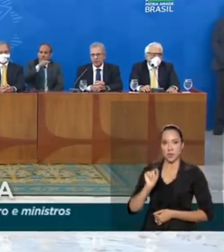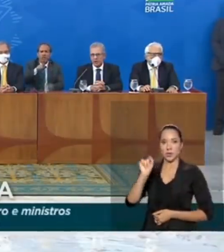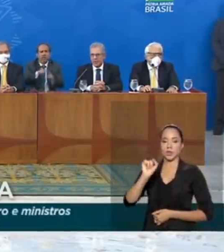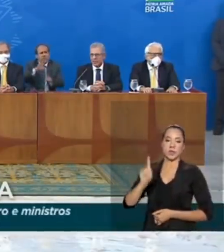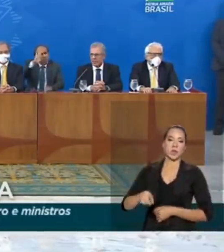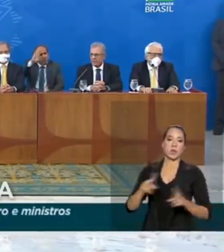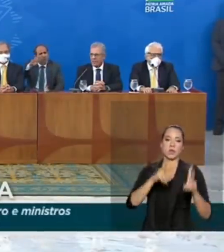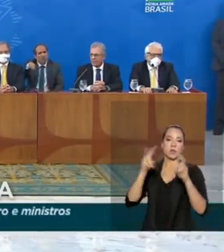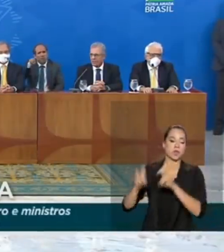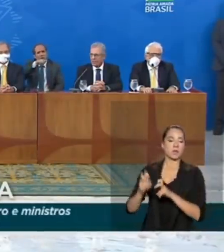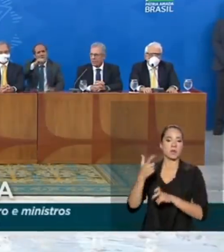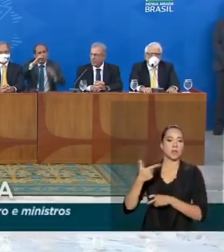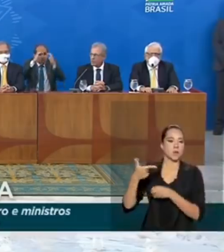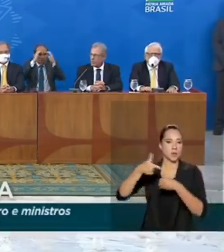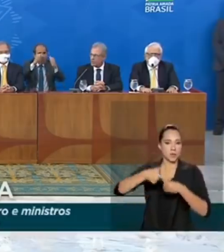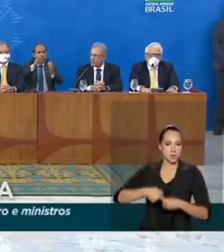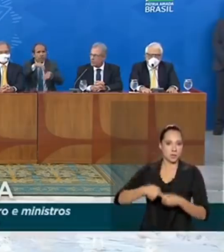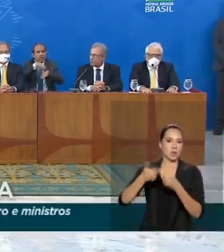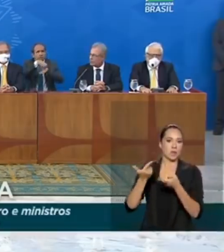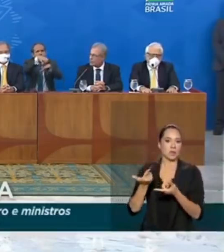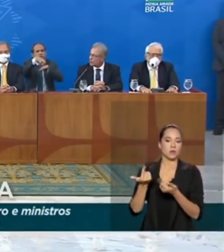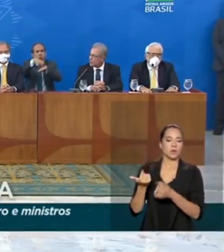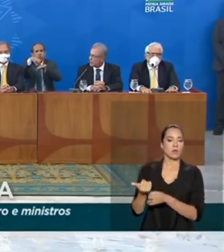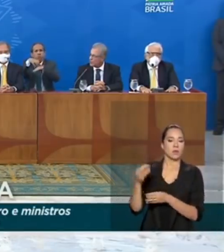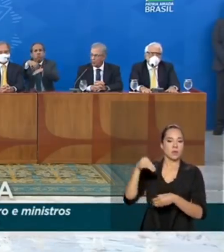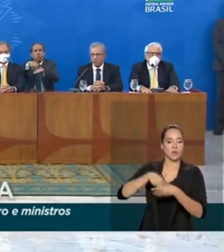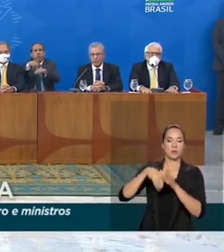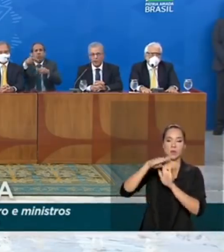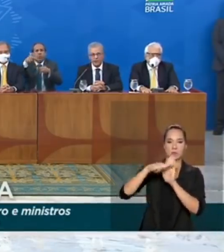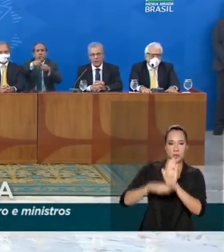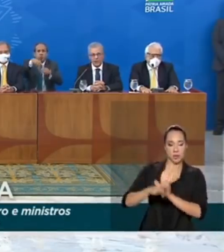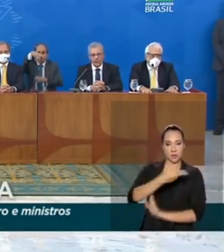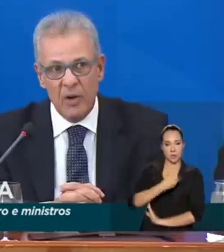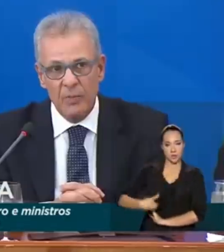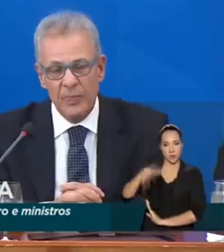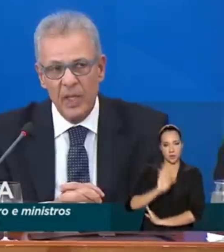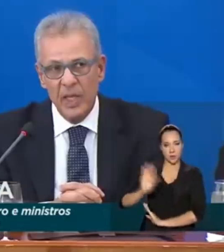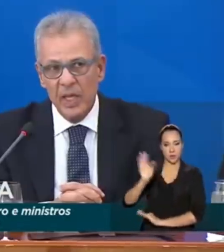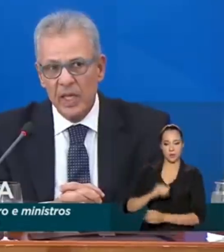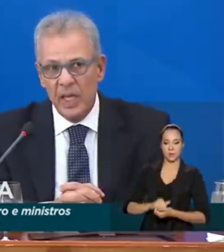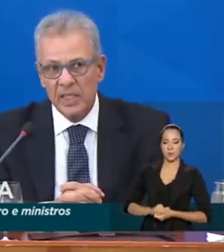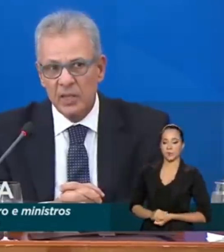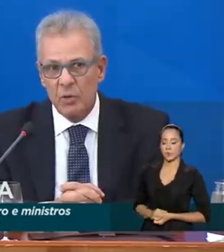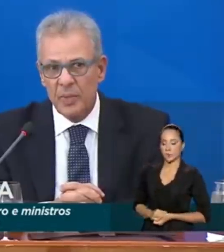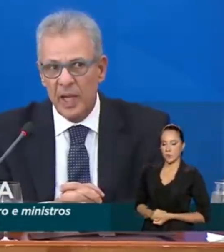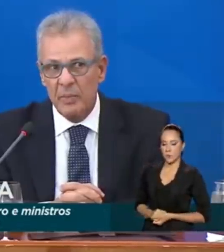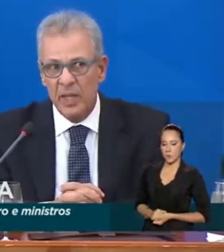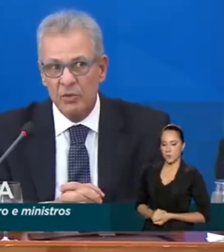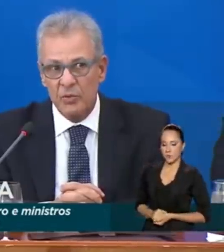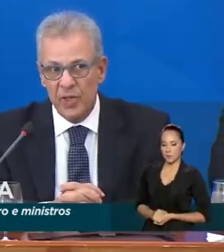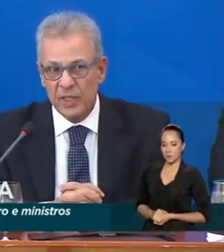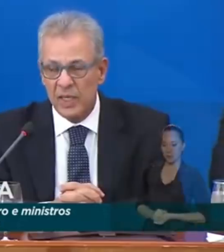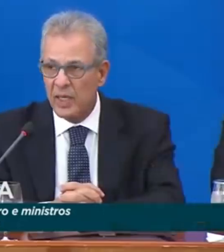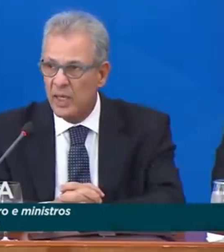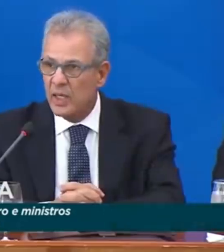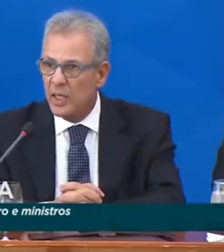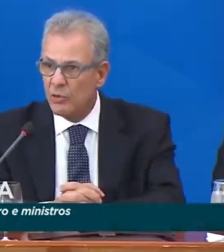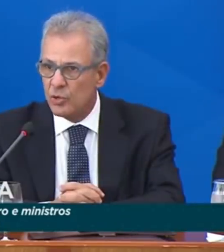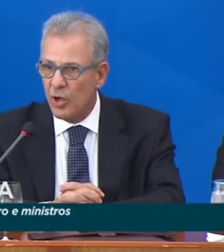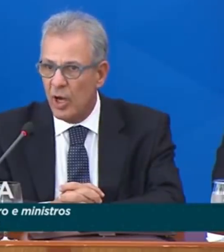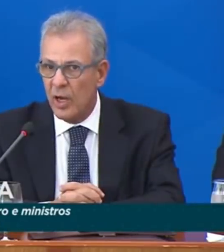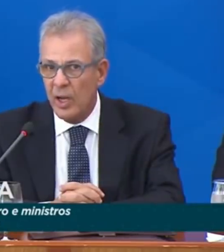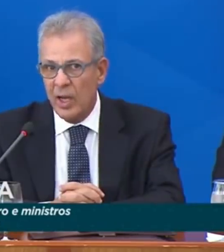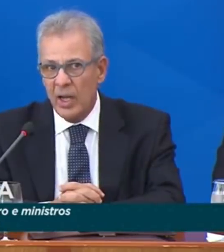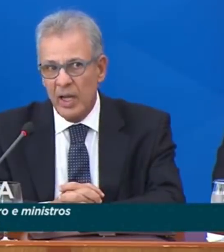respeito ao abastecimento de combustível dentro dos programas do governo federal, e esse acompanhamento visa